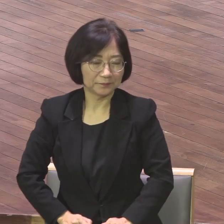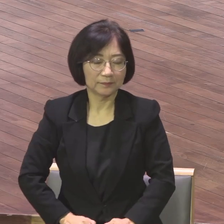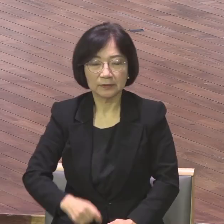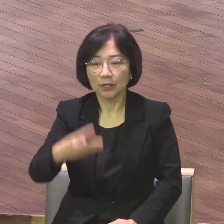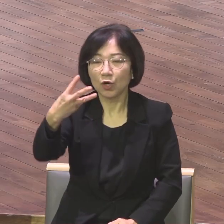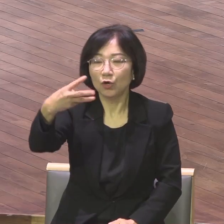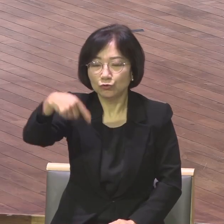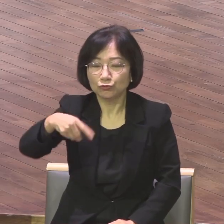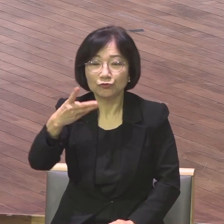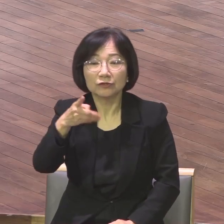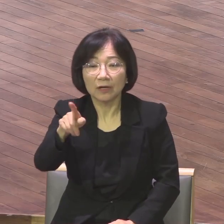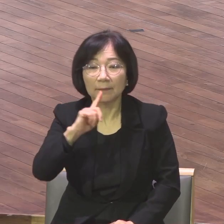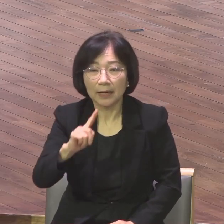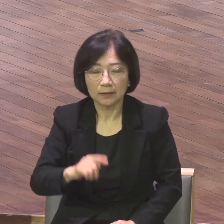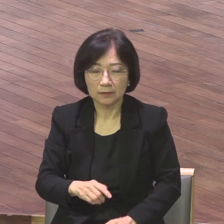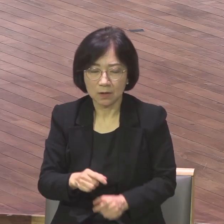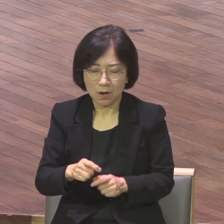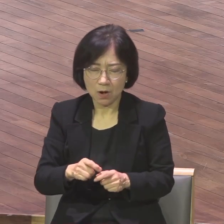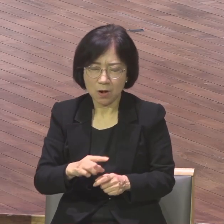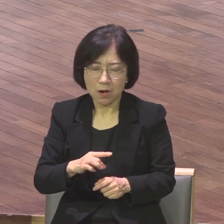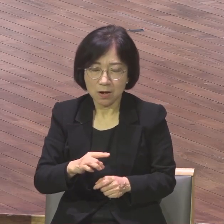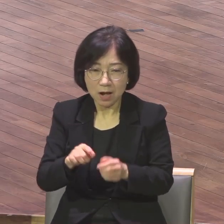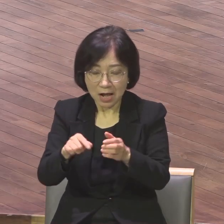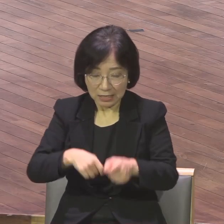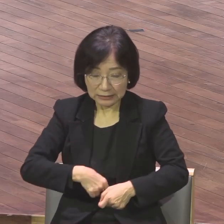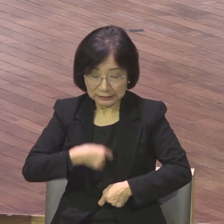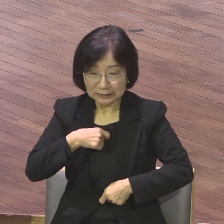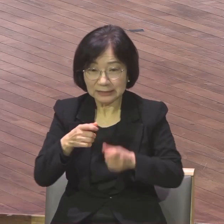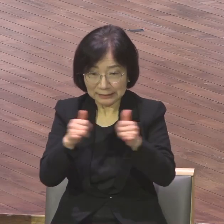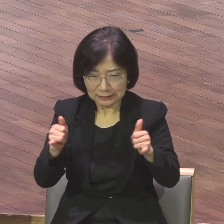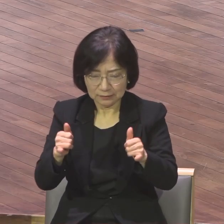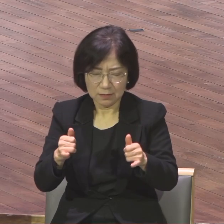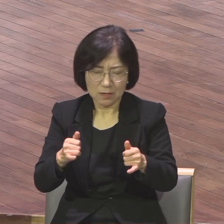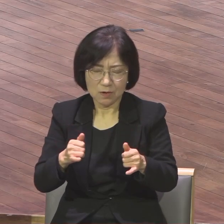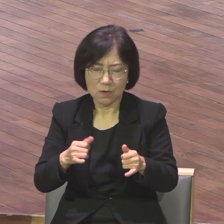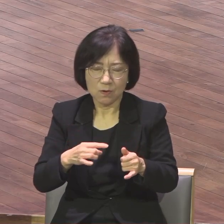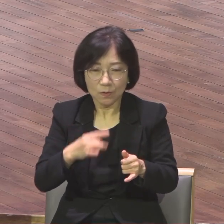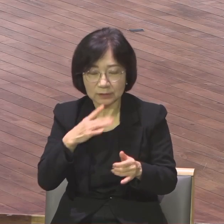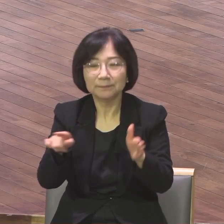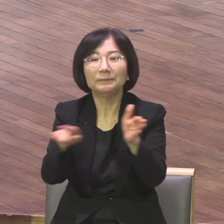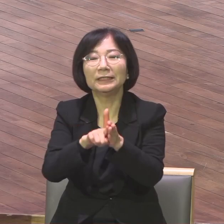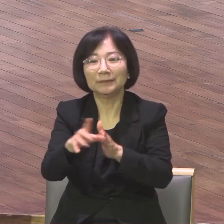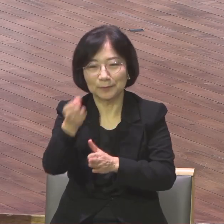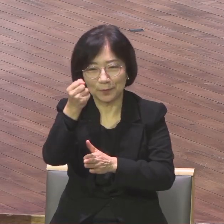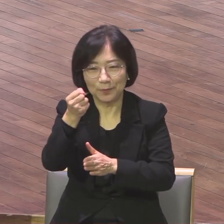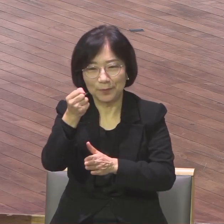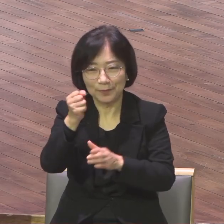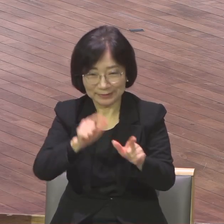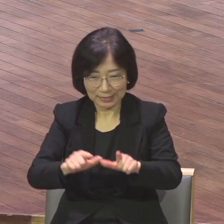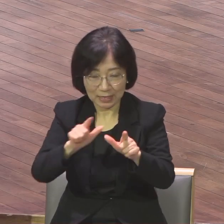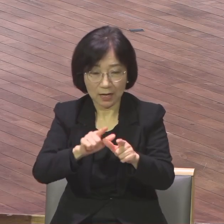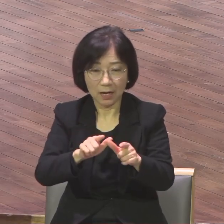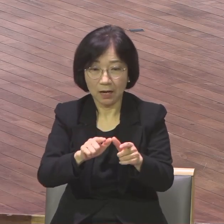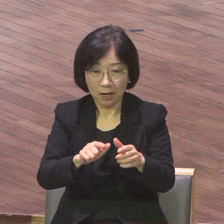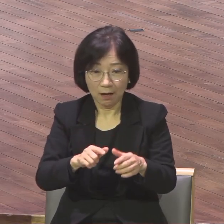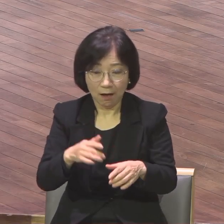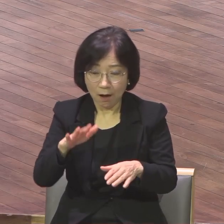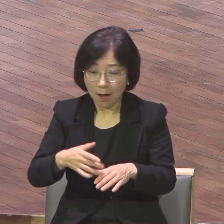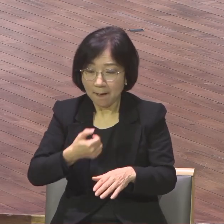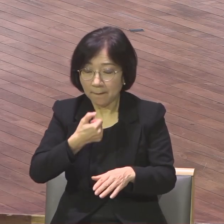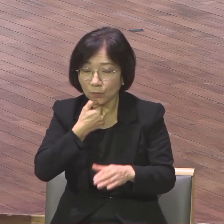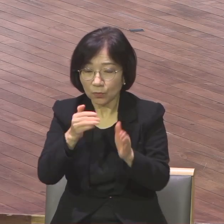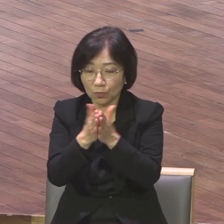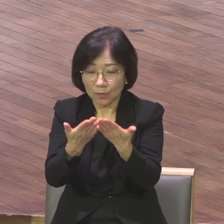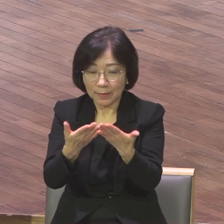이신칭의의 교리를 가지고 오직 믿음 그렇게 강조했잖아요. 오직 믿음. 그런데 로마서 누가 썼어요? 바울이